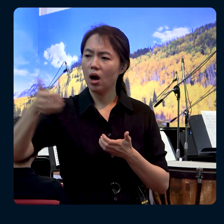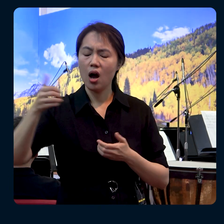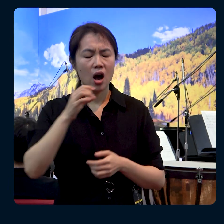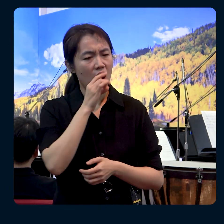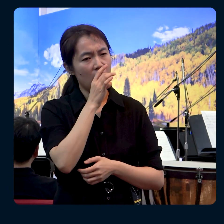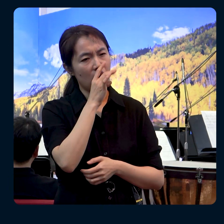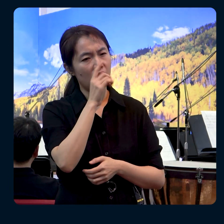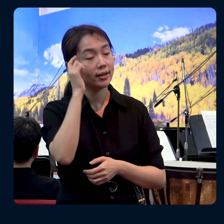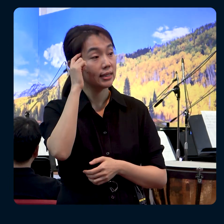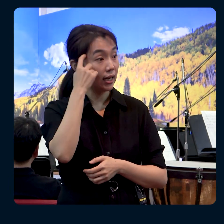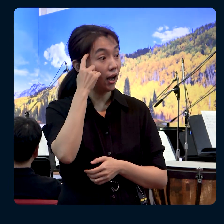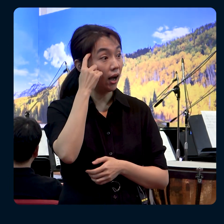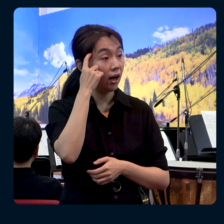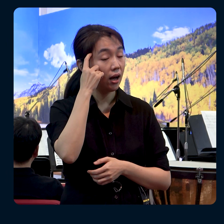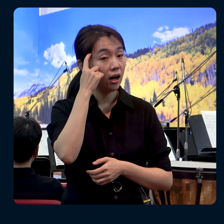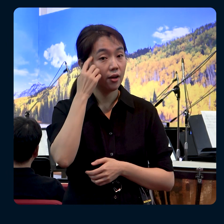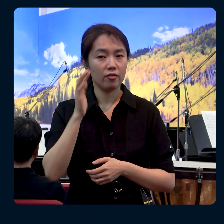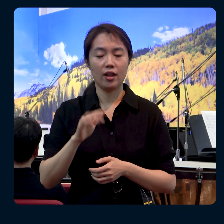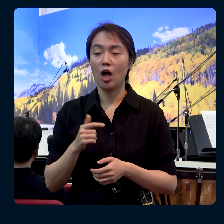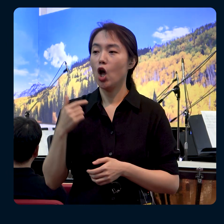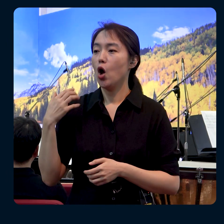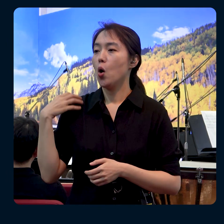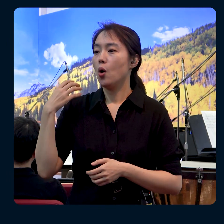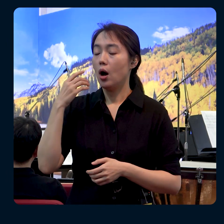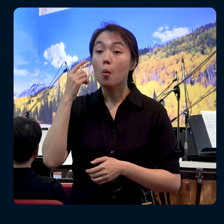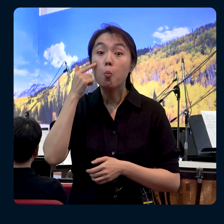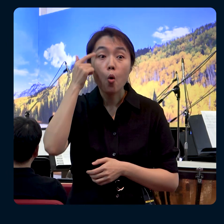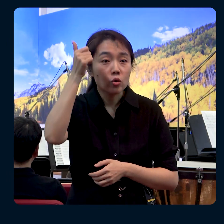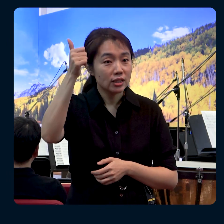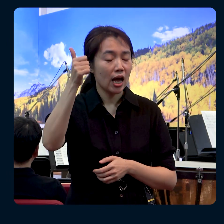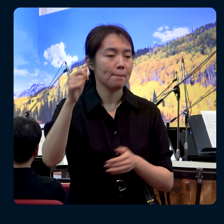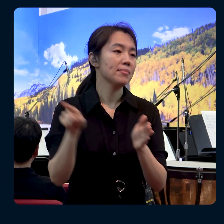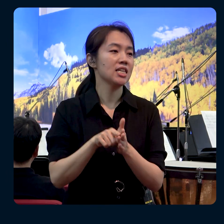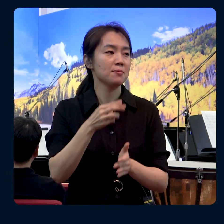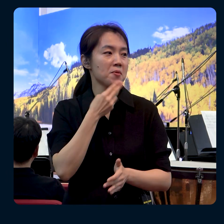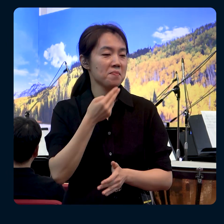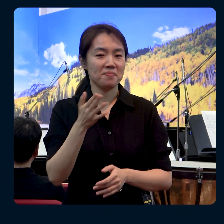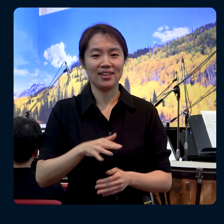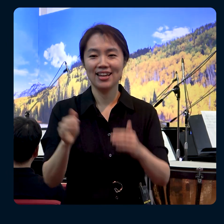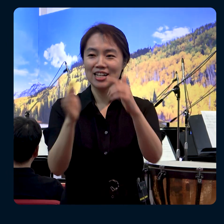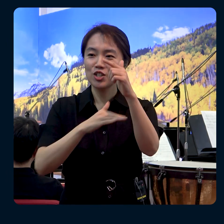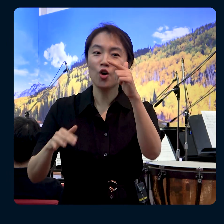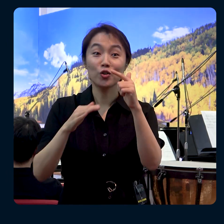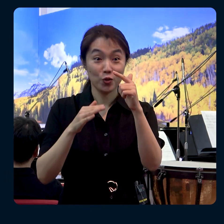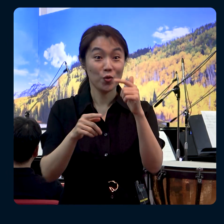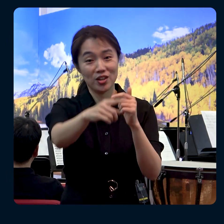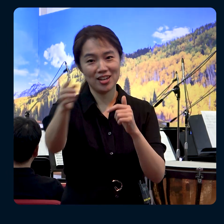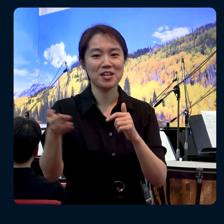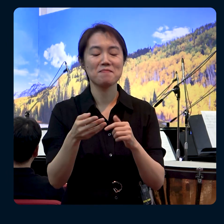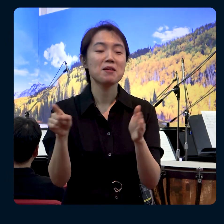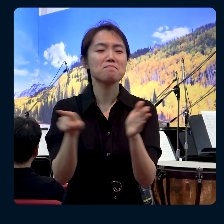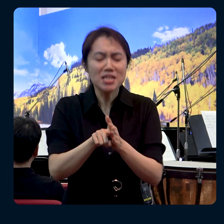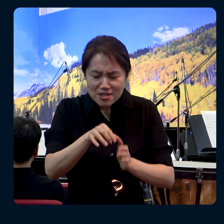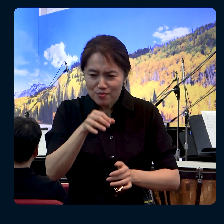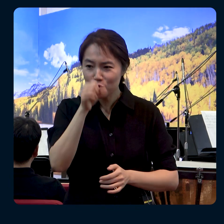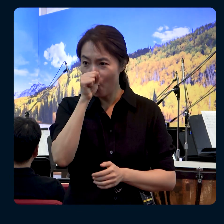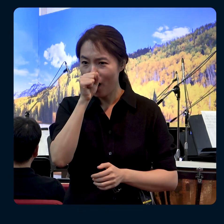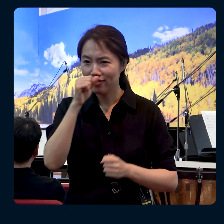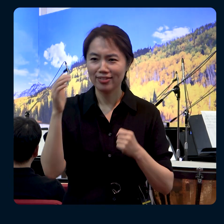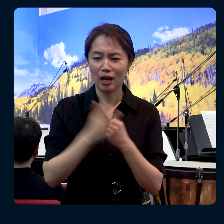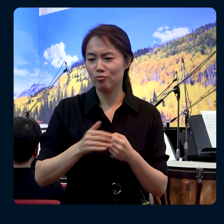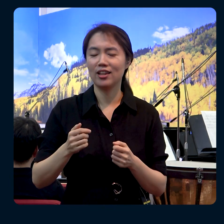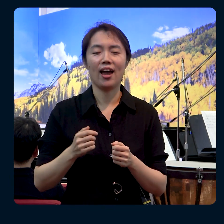안 된다고 생각했는데 참 놀라운 게 목사는 믿음이 없는데 성도들이 믿음이 좋아가지고 가자는 거예요.